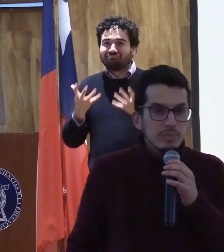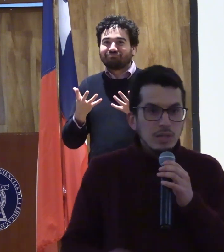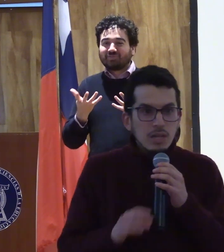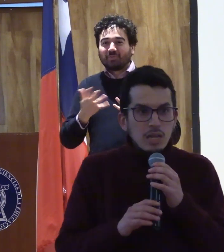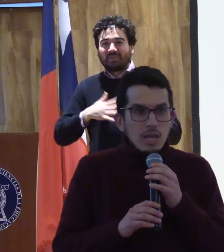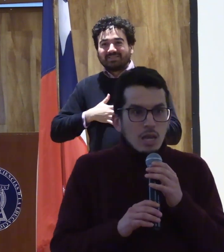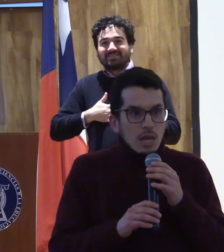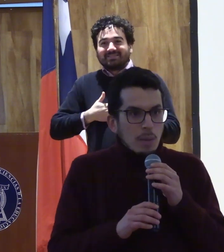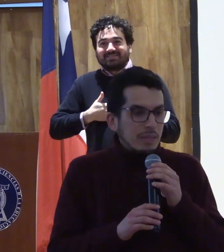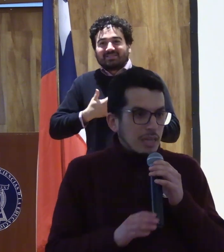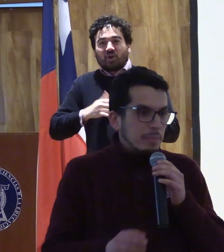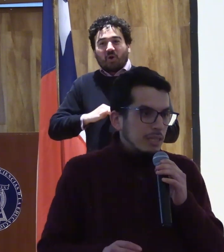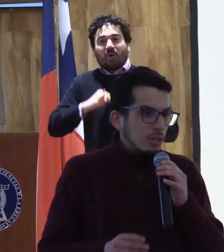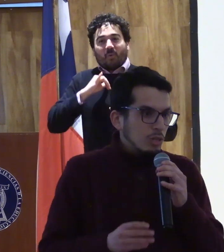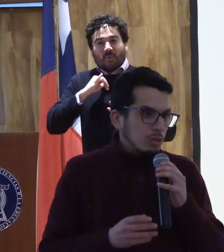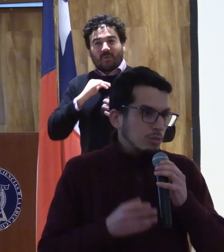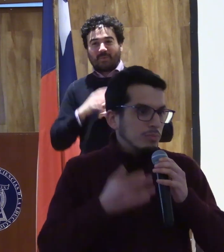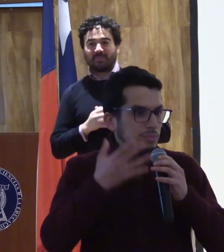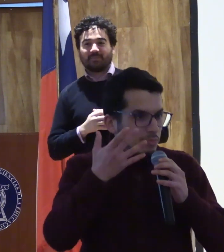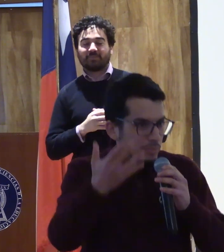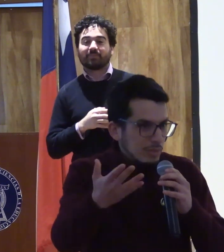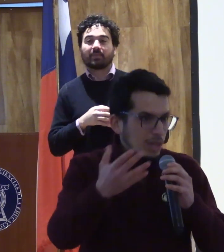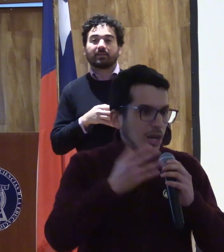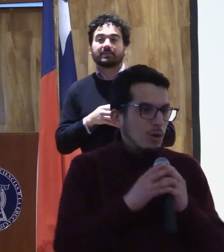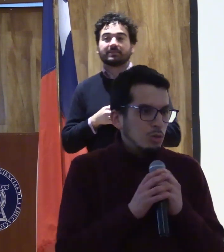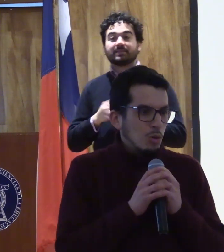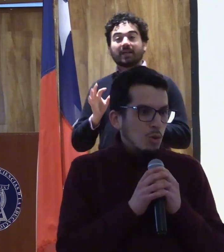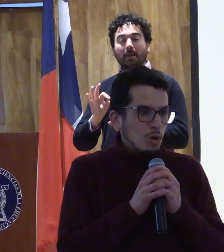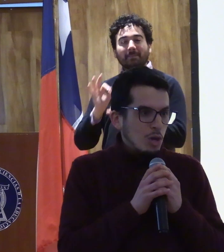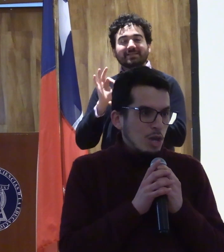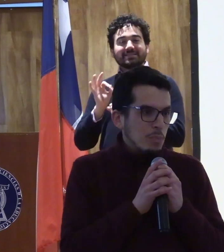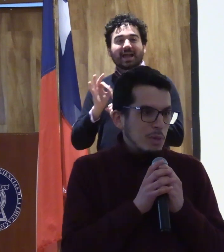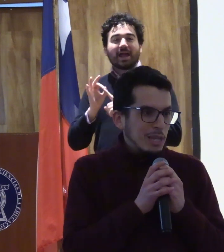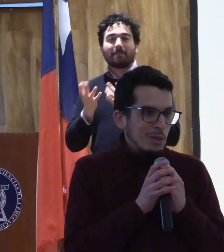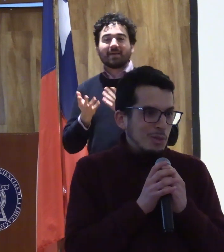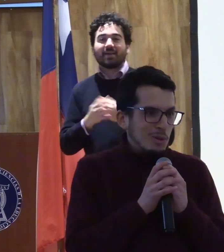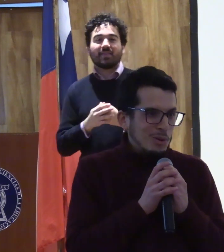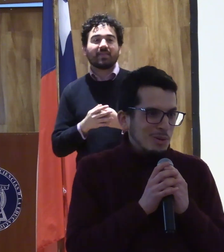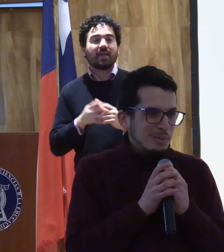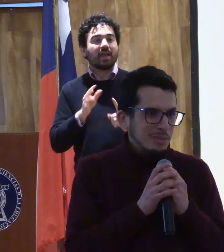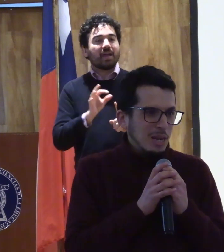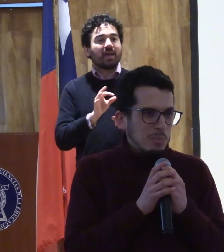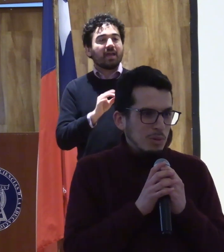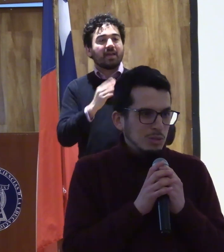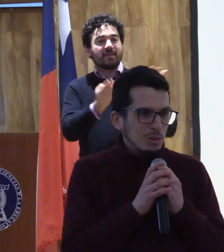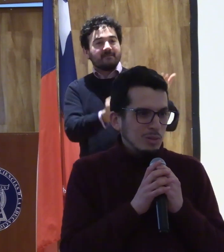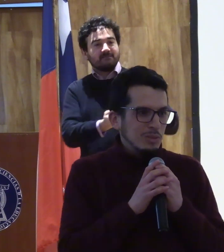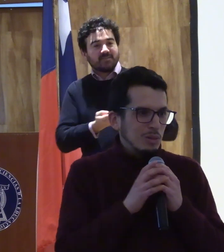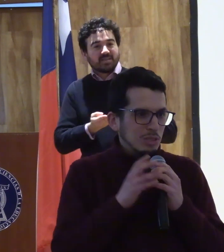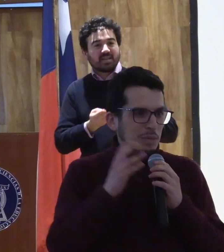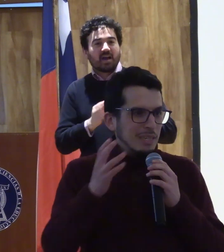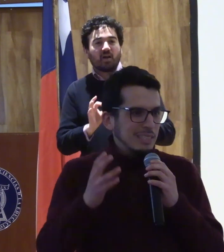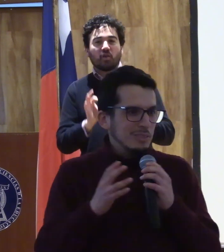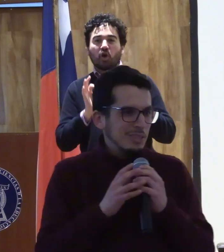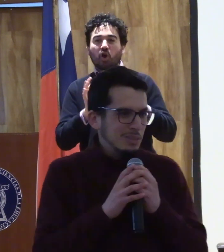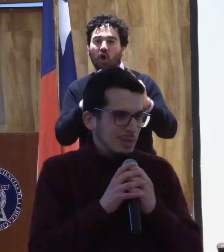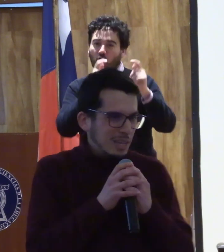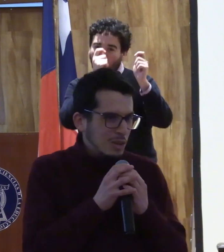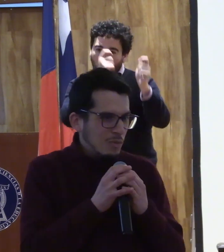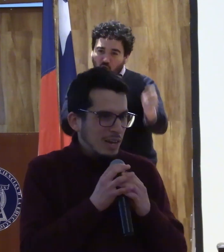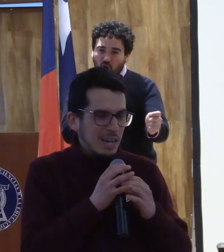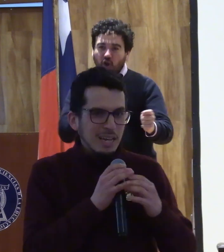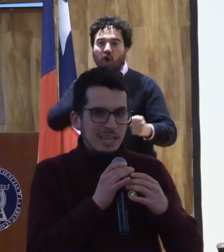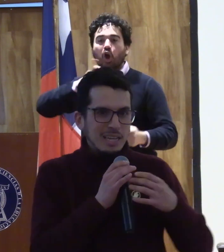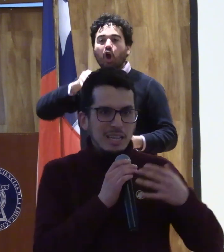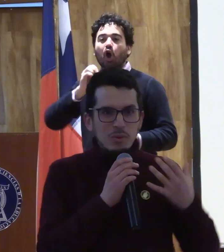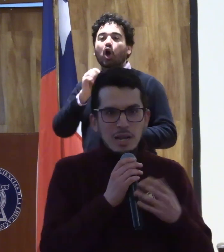lleno. Especialmente, ¿no es cierto?, a nuestro invitado de honor, al profesor José Massa, ¿no es cierto?, que